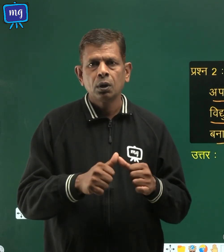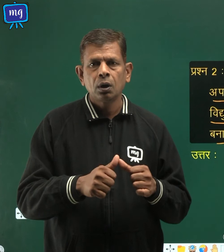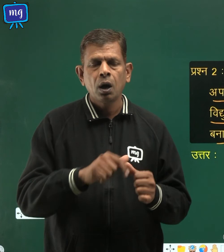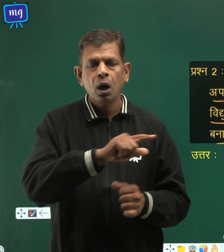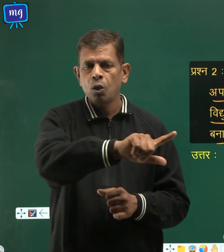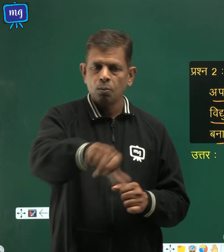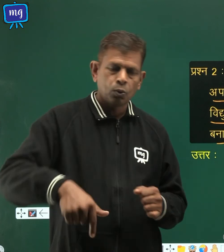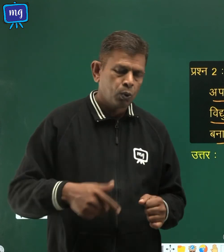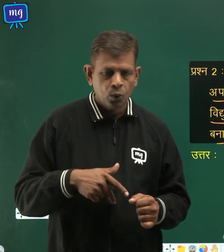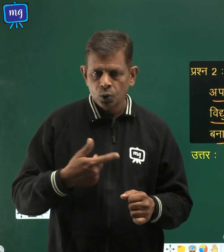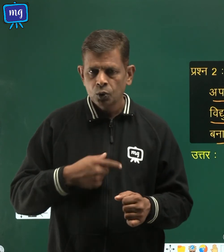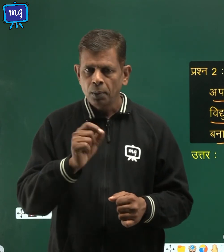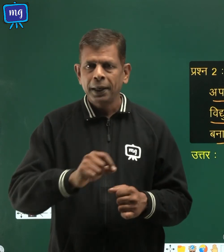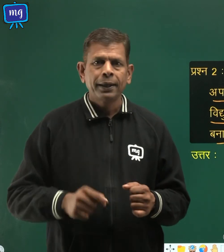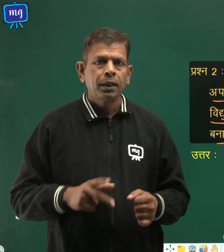आपको स्वयं लिखने हैं।